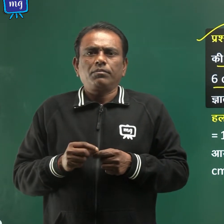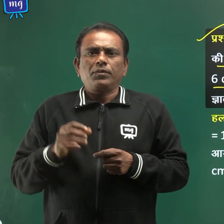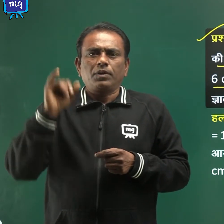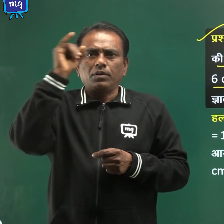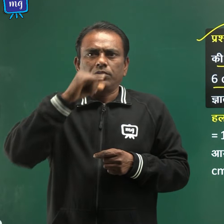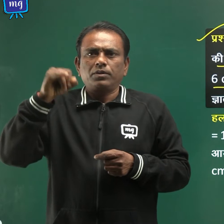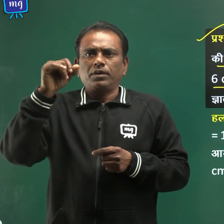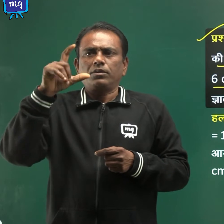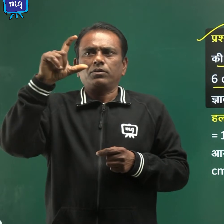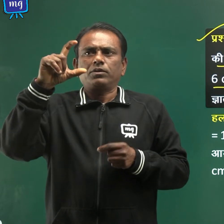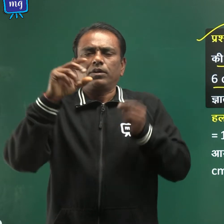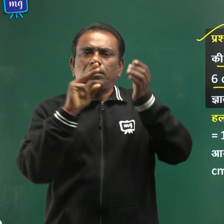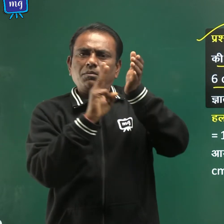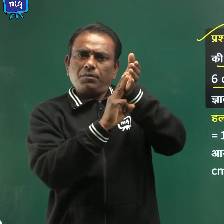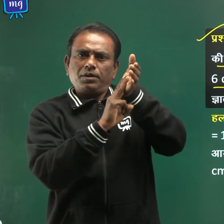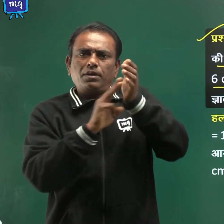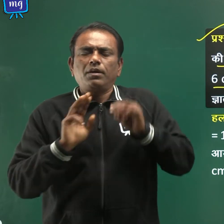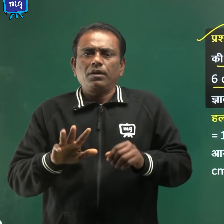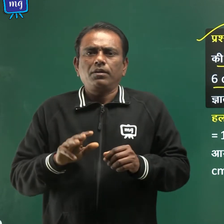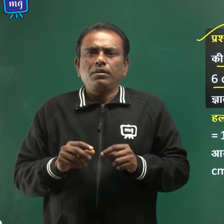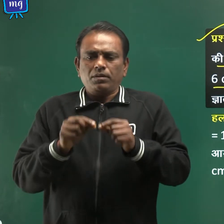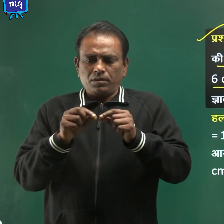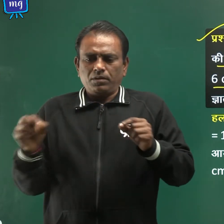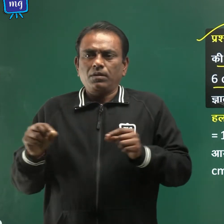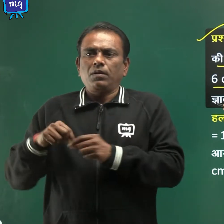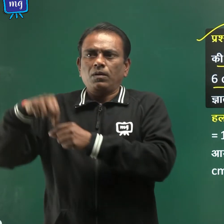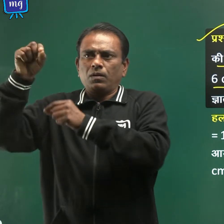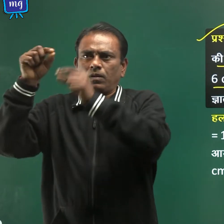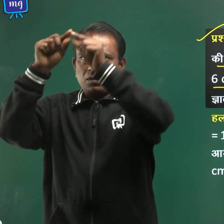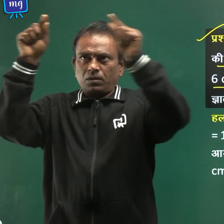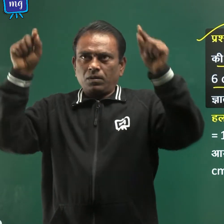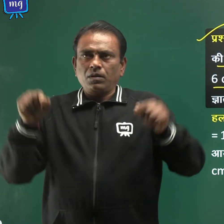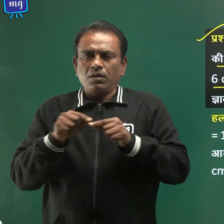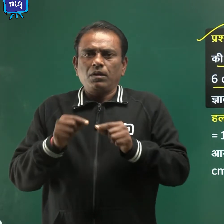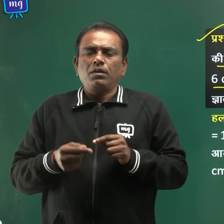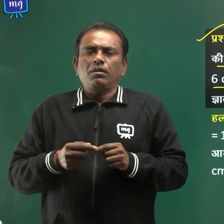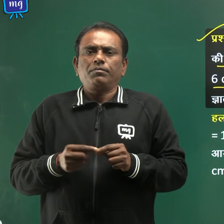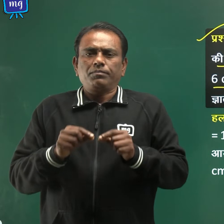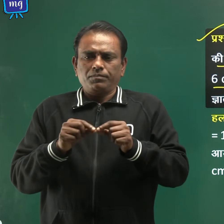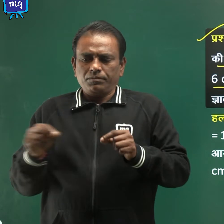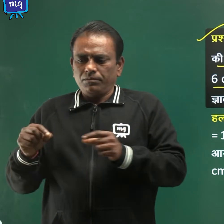160 है कि आज का का परिमाप